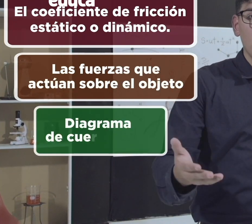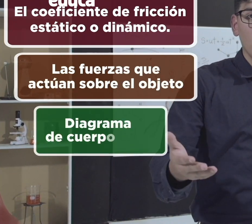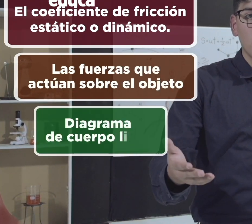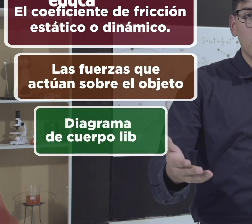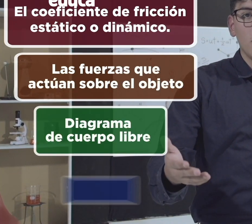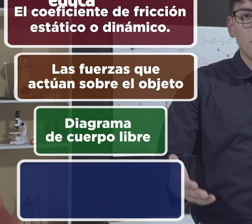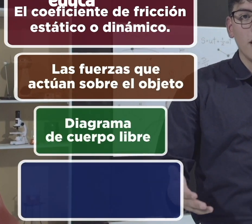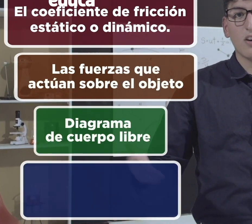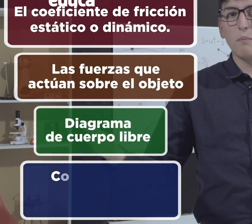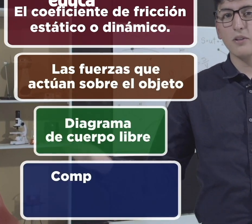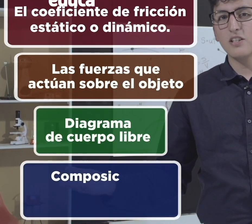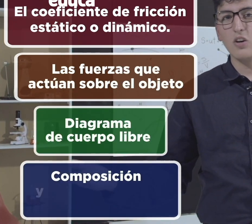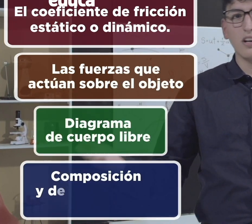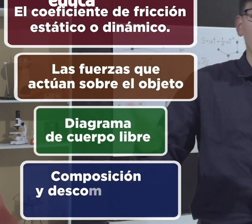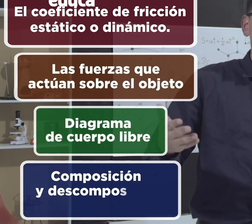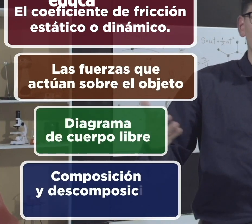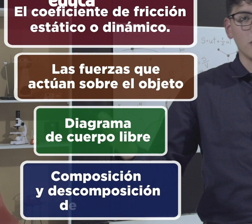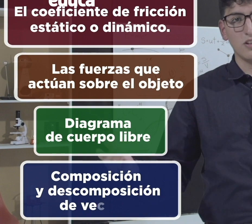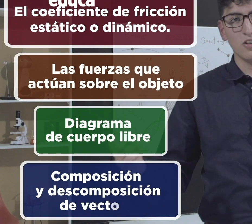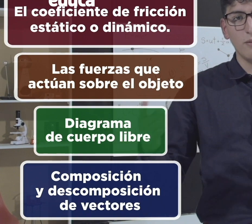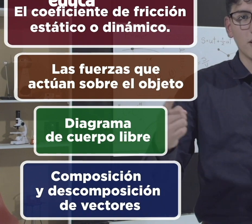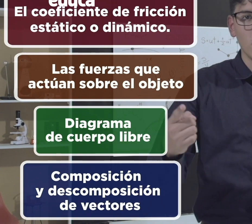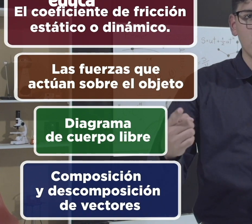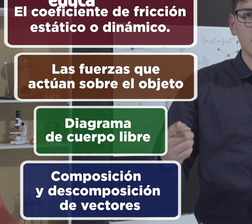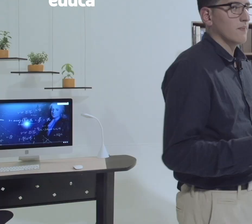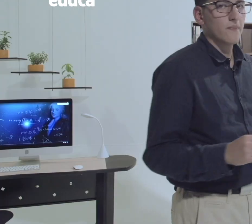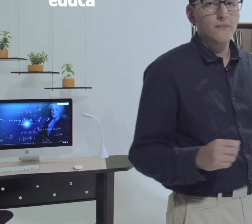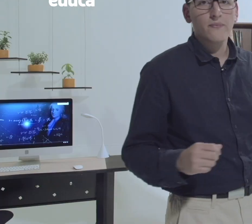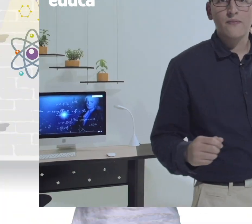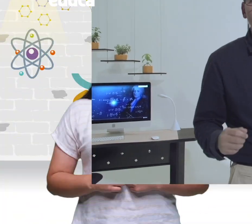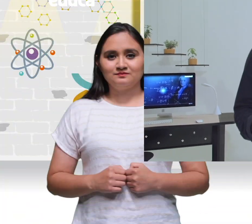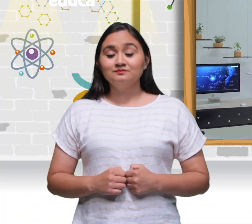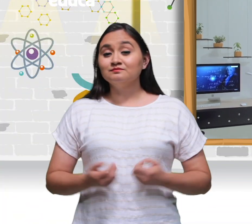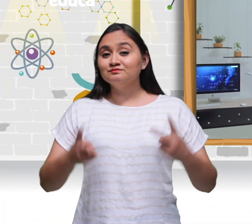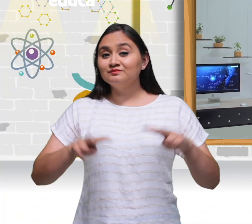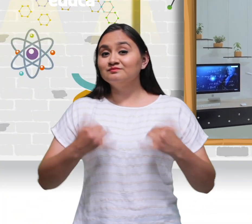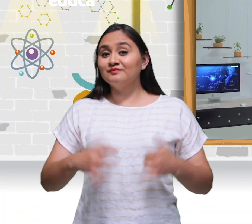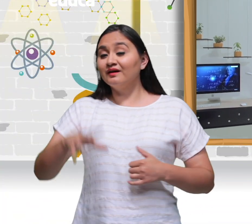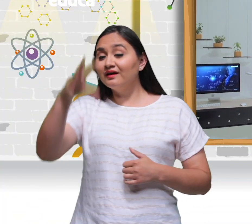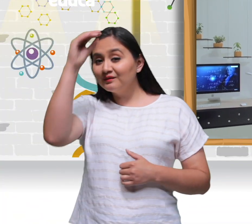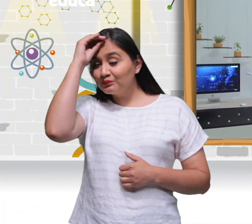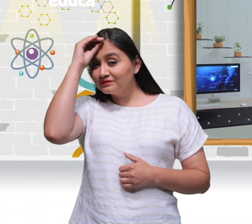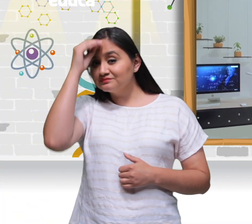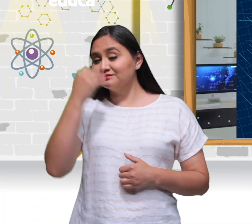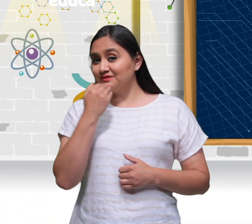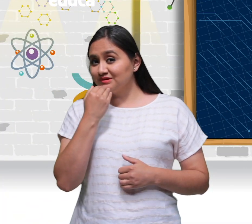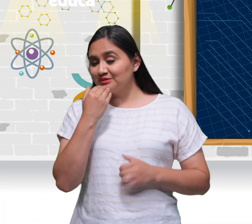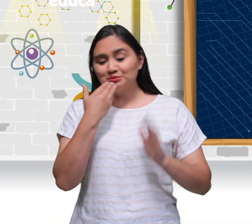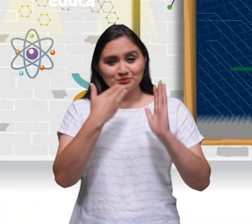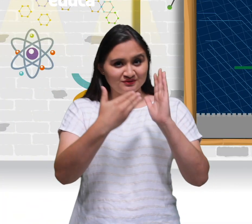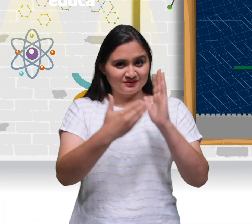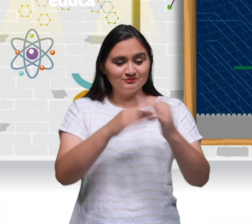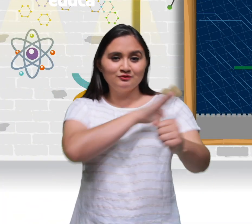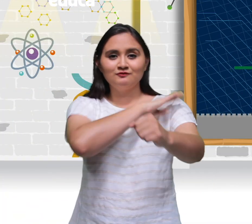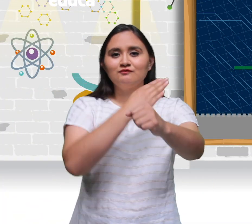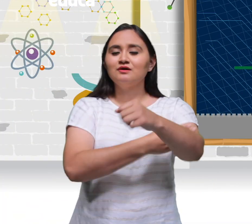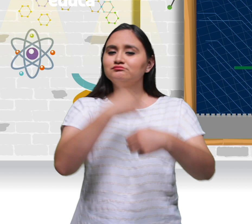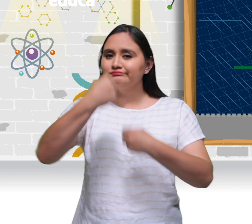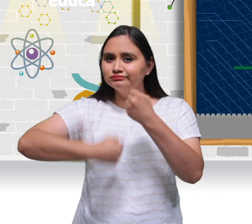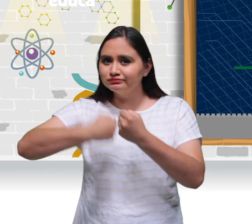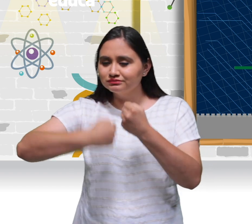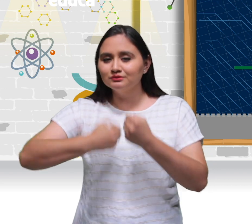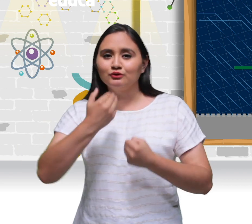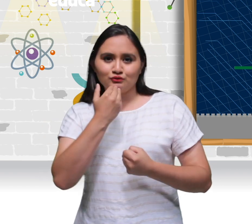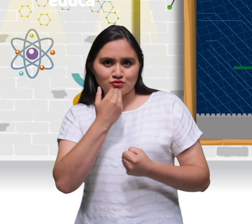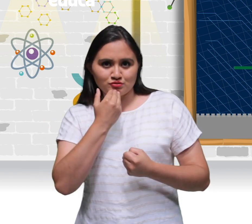diagrama de cuerpo libre, composición y descomposición de vectores. También hemos aprendido que, generalmente, la fuerza